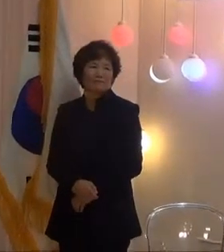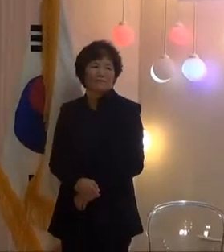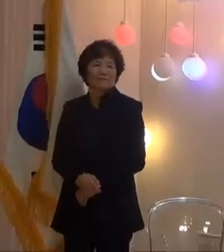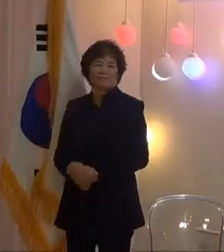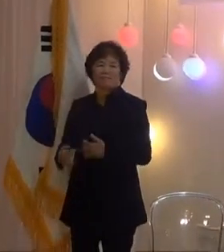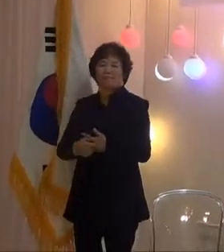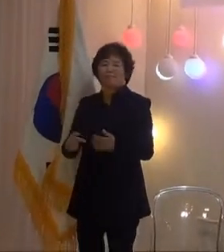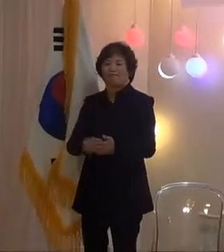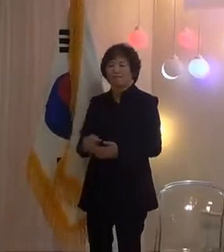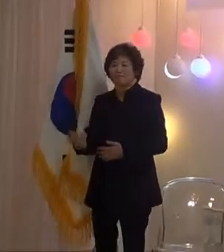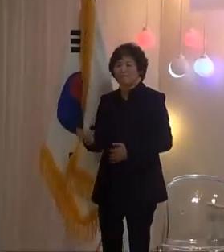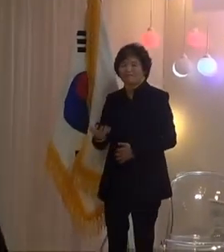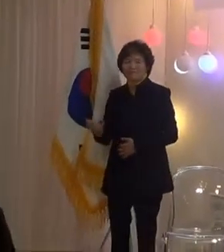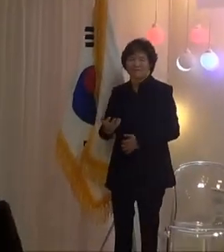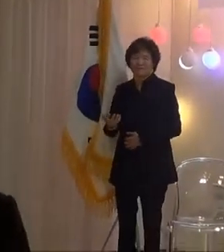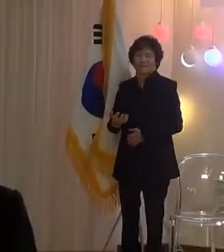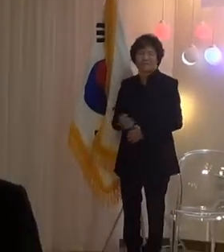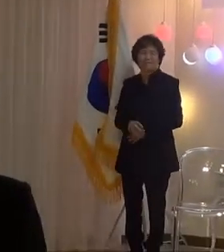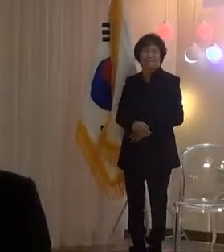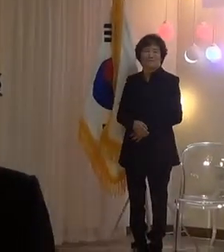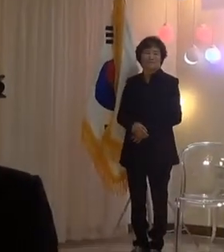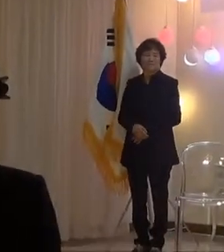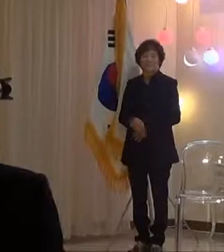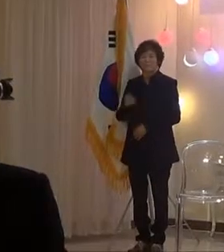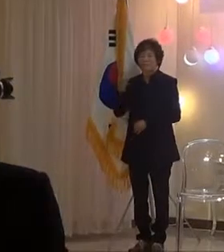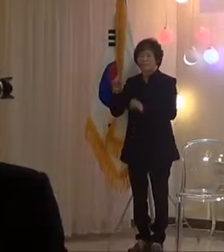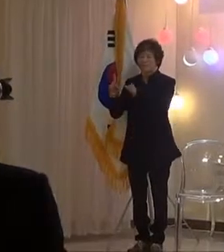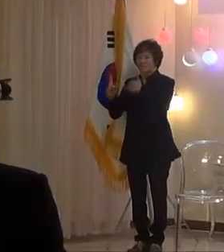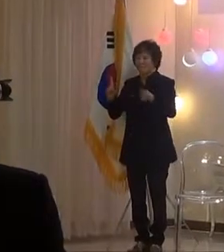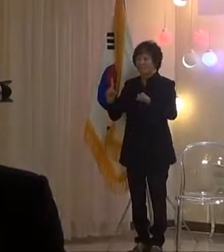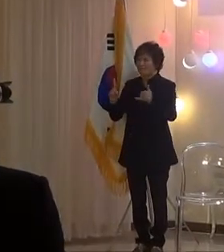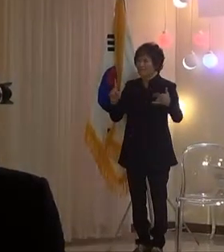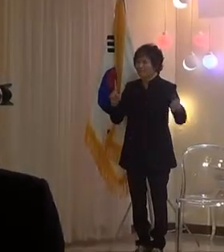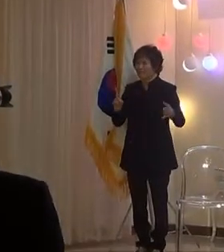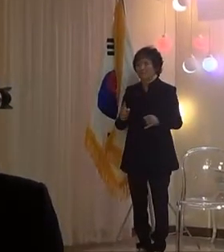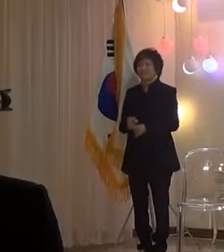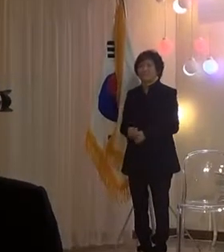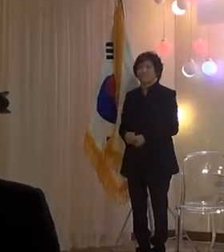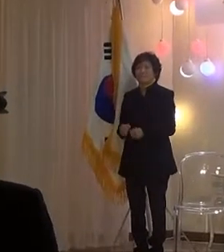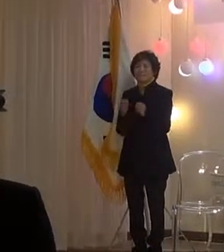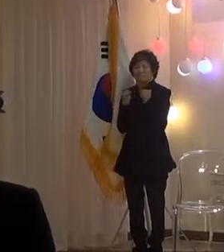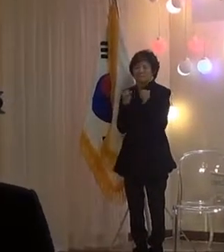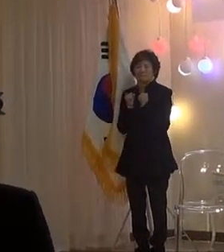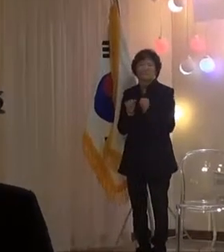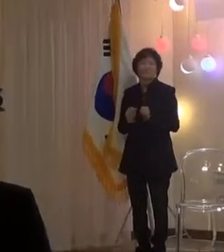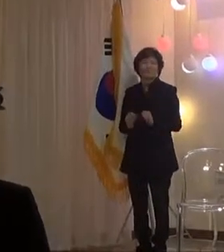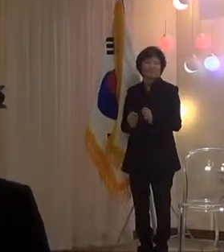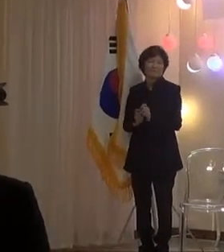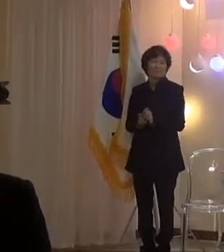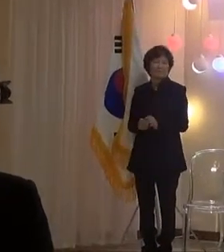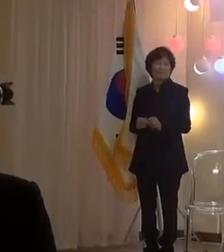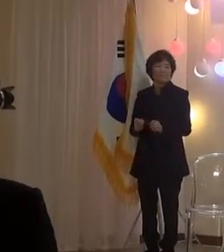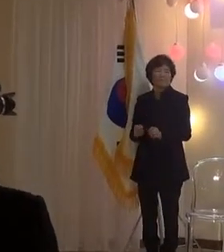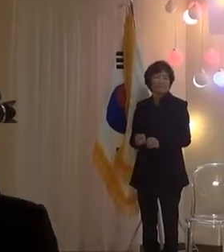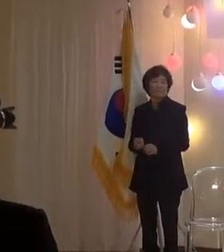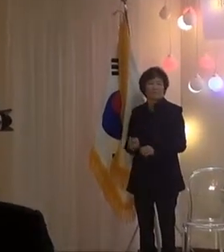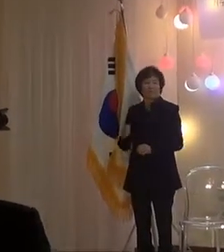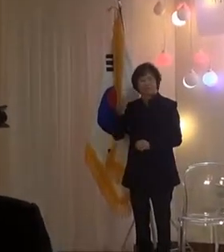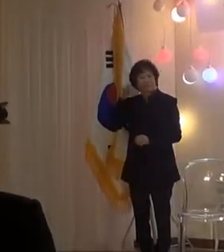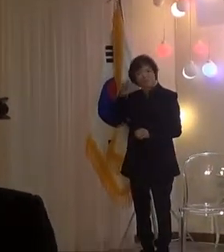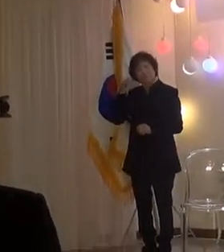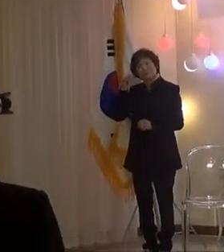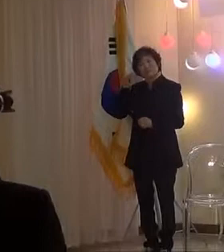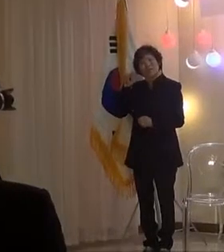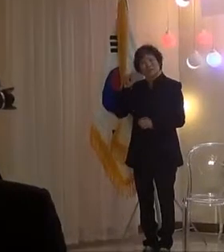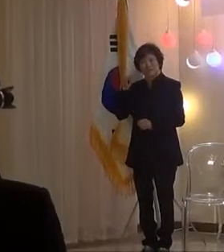마음이 아픕니다. 제가 이 한 분 날씨도 추운데 전화를 하면서도 이분은 전화를 해야 되나 말아야